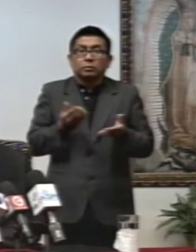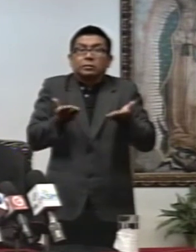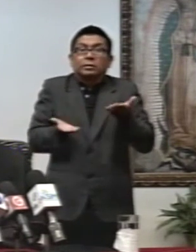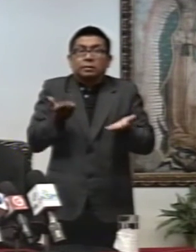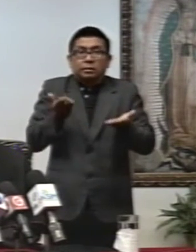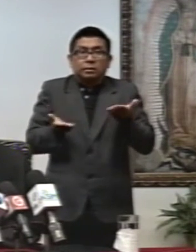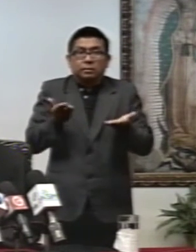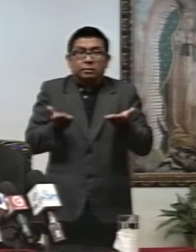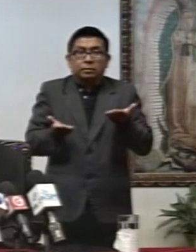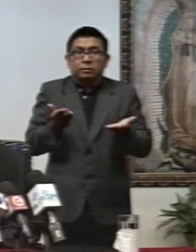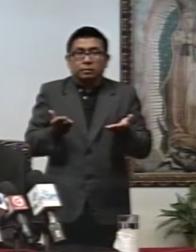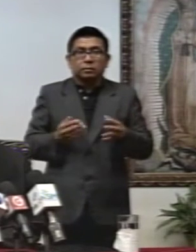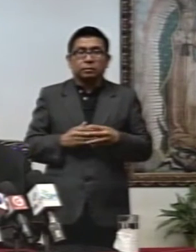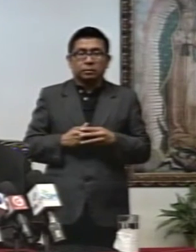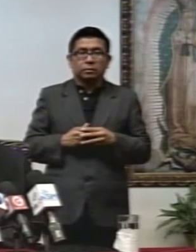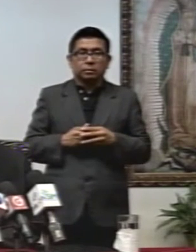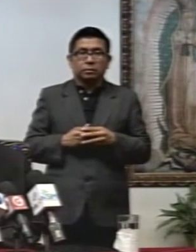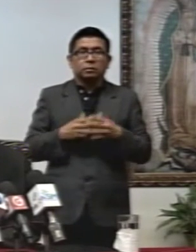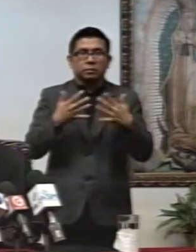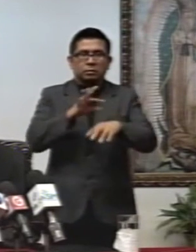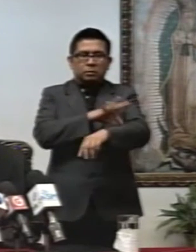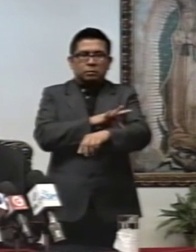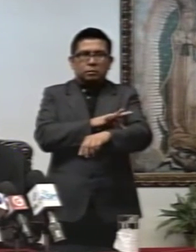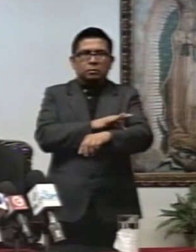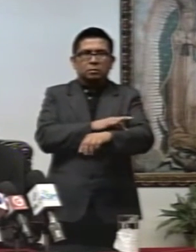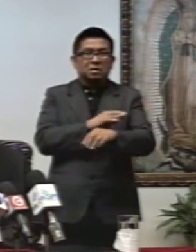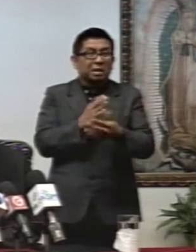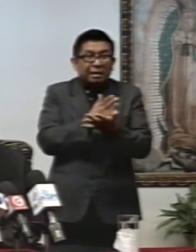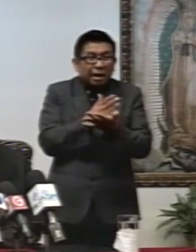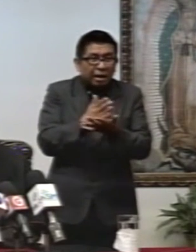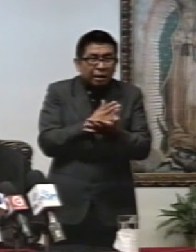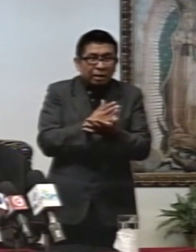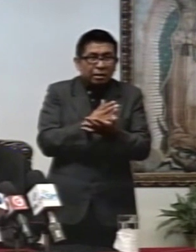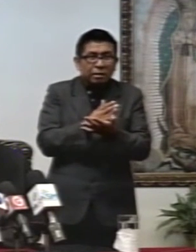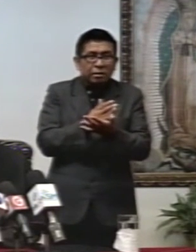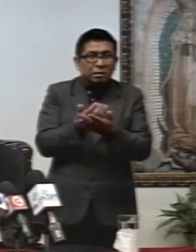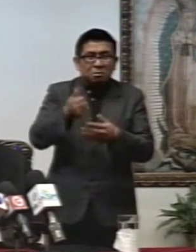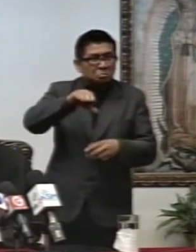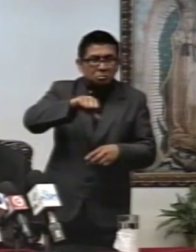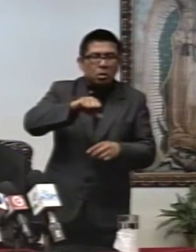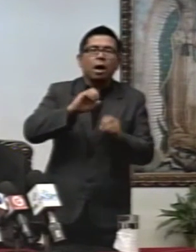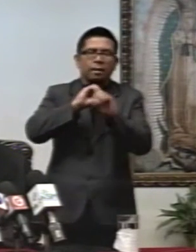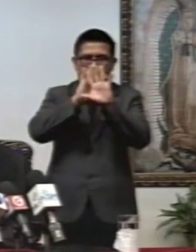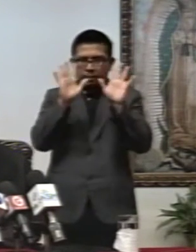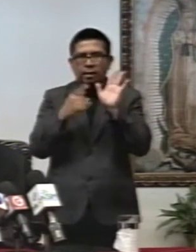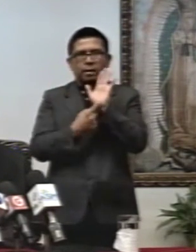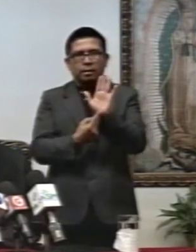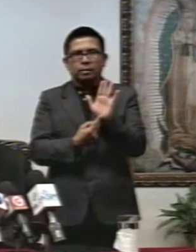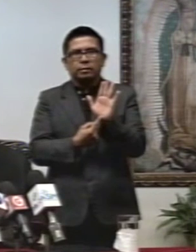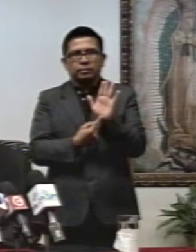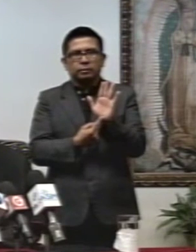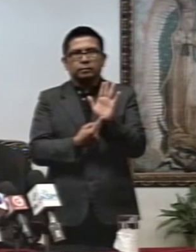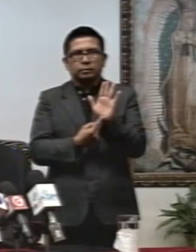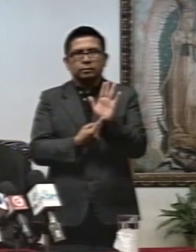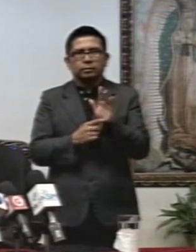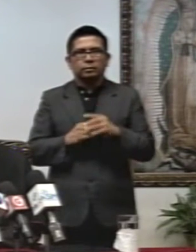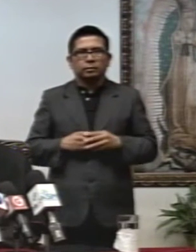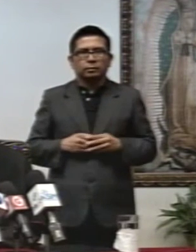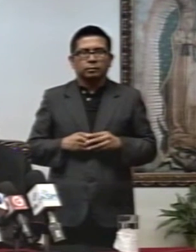supuestamente han sucedido. Si no han sucedido, pues también que se aclare.